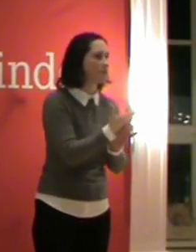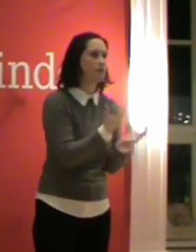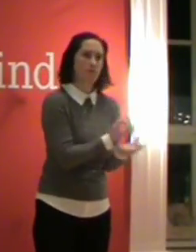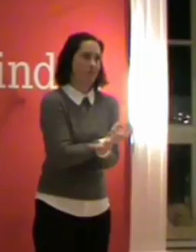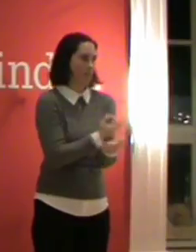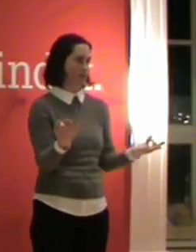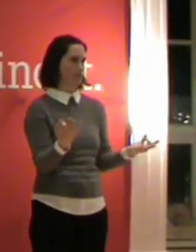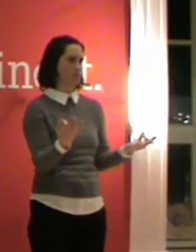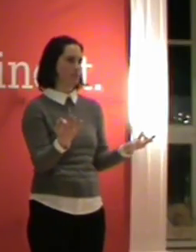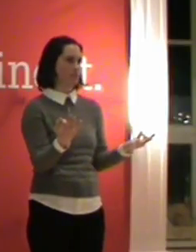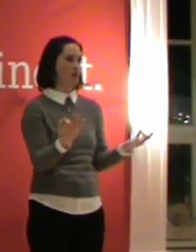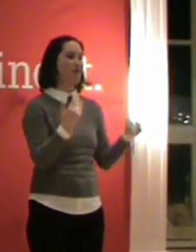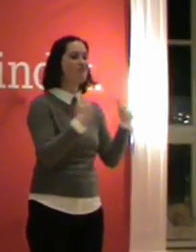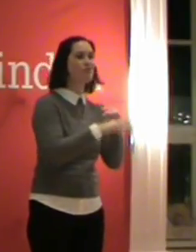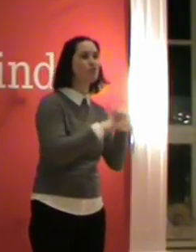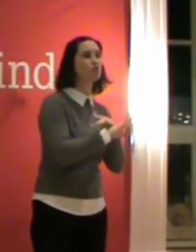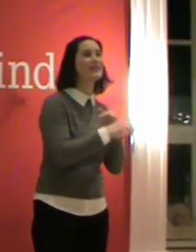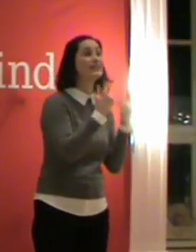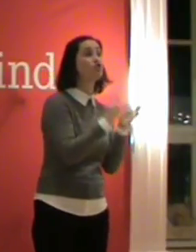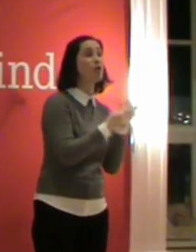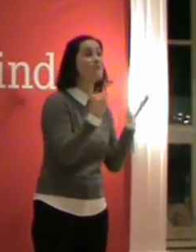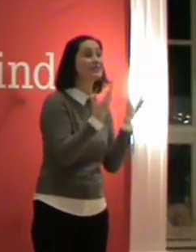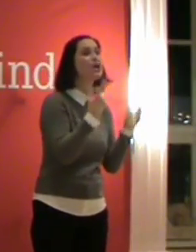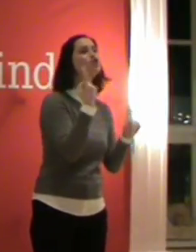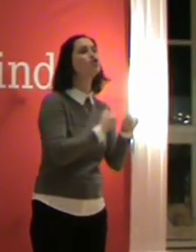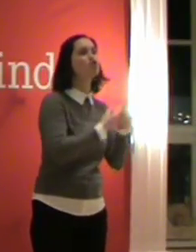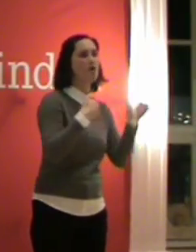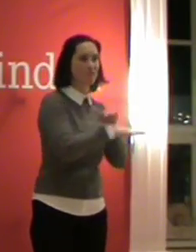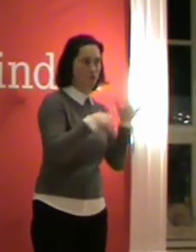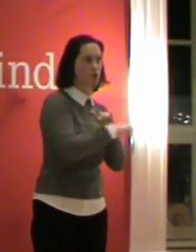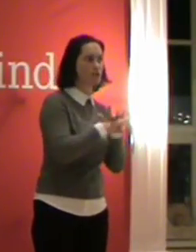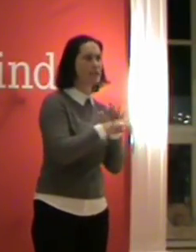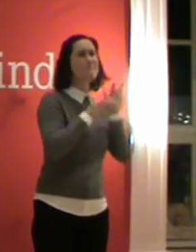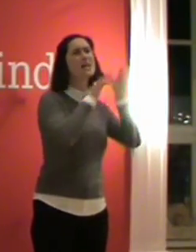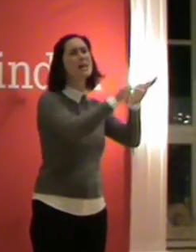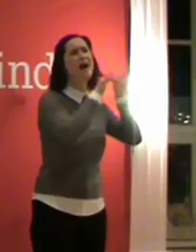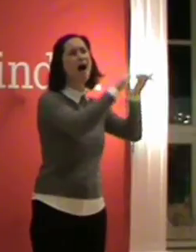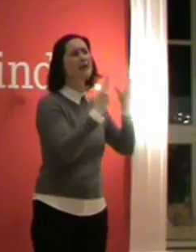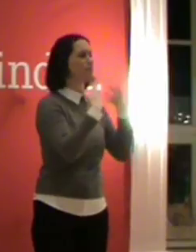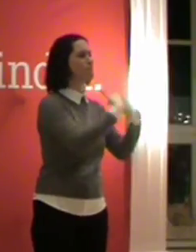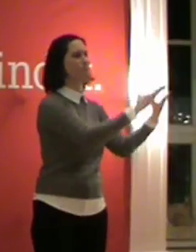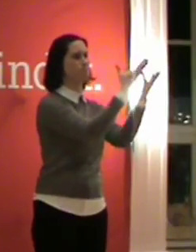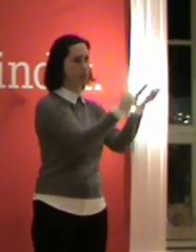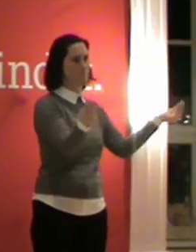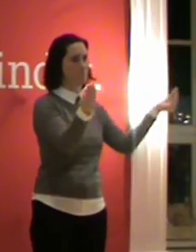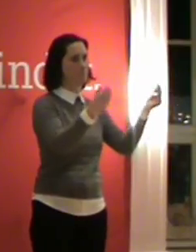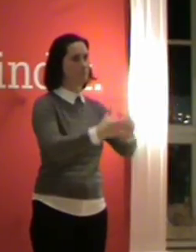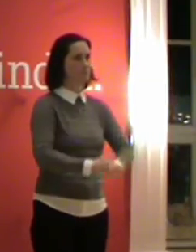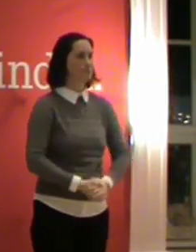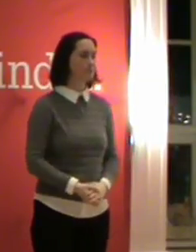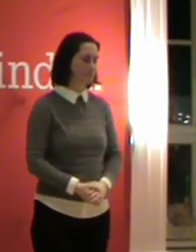Satz, die teuersten Flüchtlinge sind die Steuerflüchtlinge, weil dort sind da wieder Hilfe.